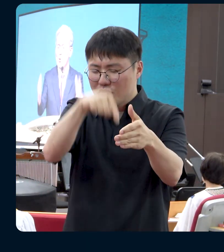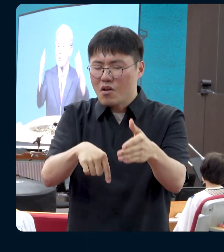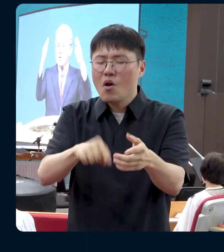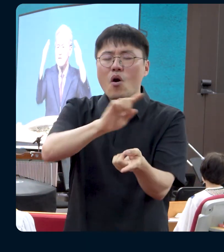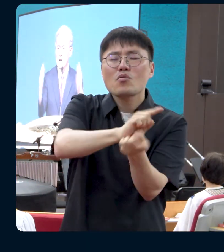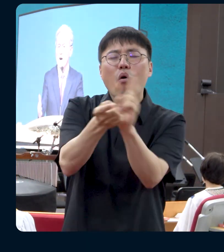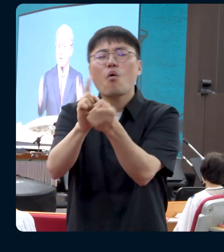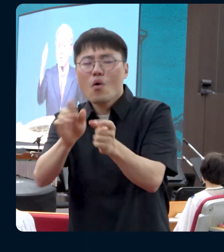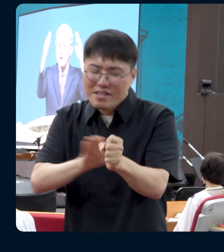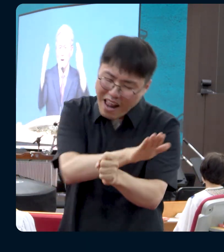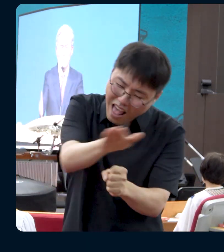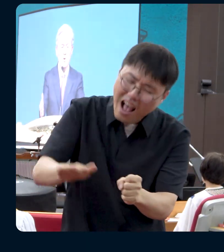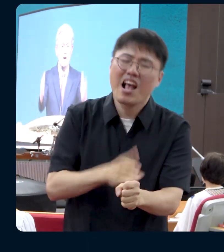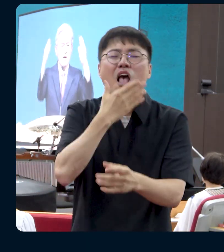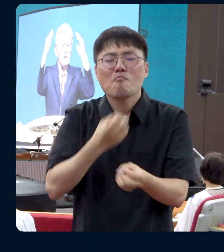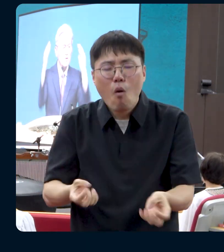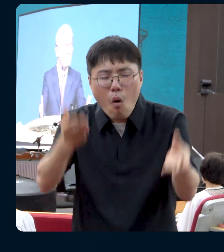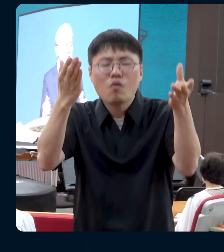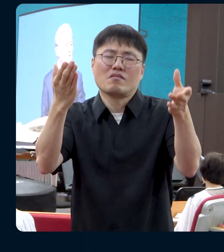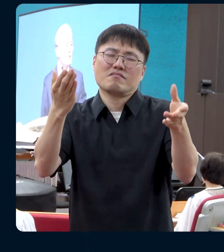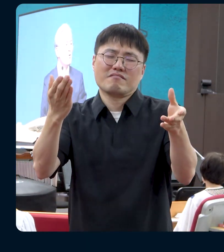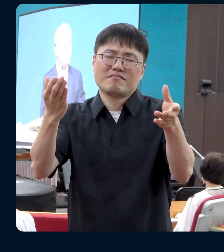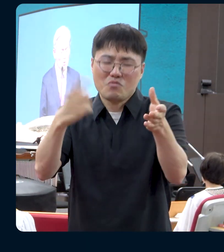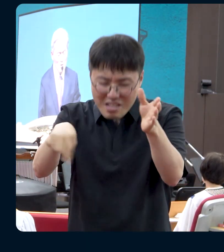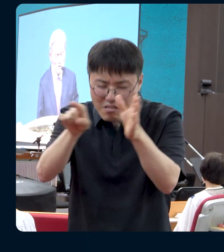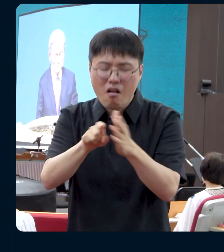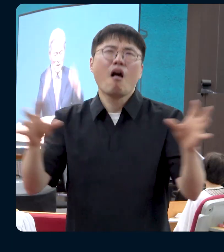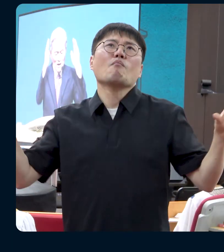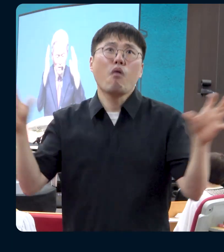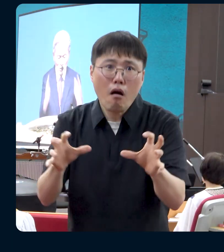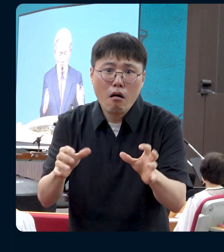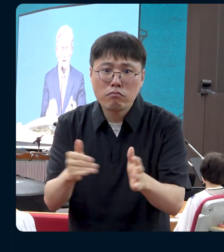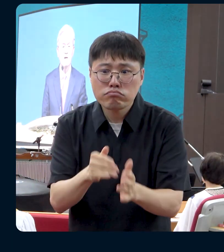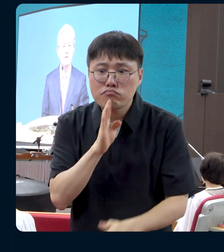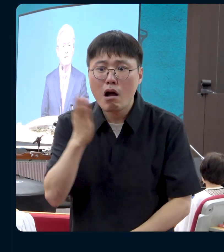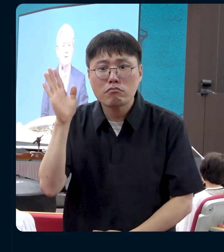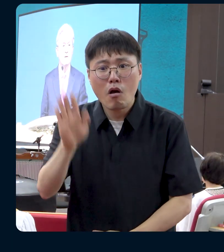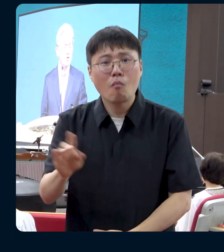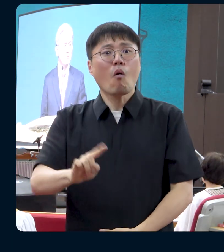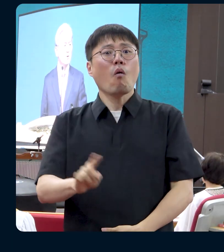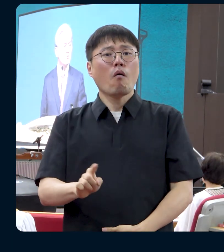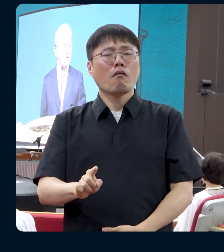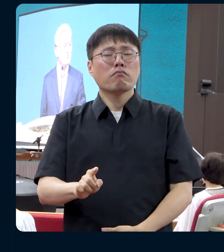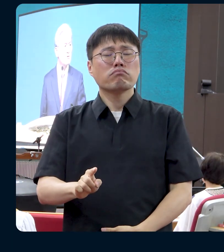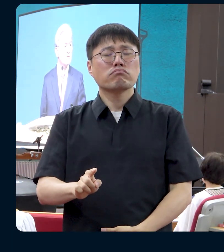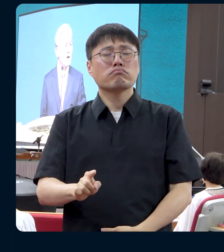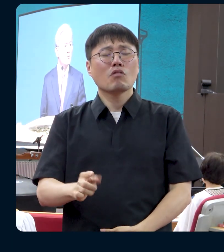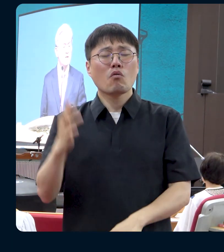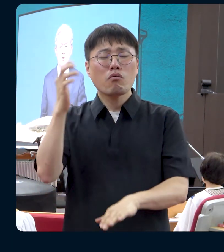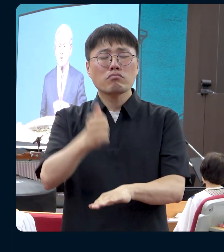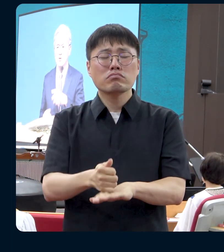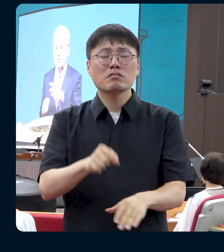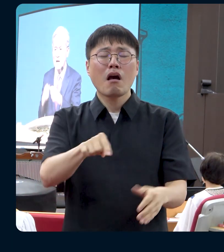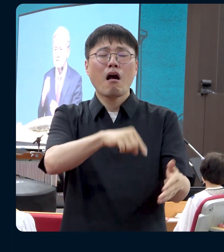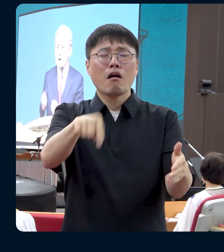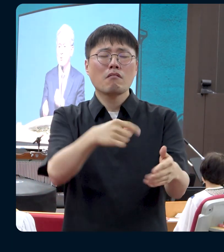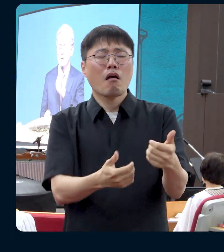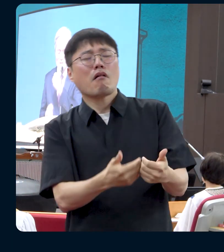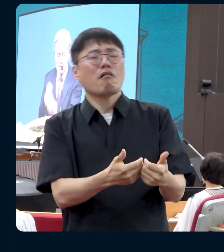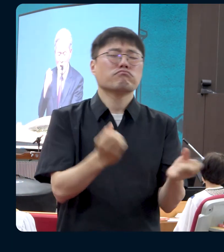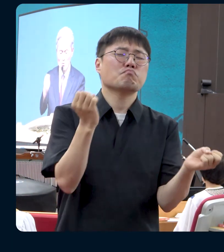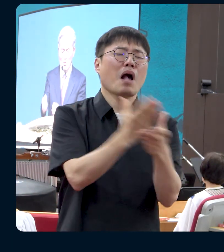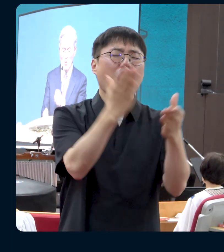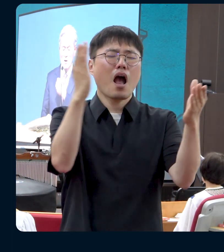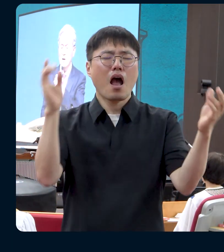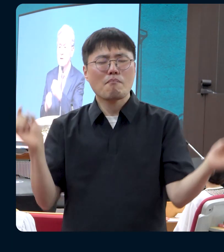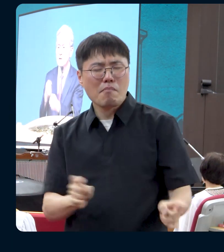가운데 서로 사랑하고 행복하게 정말 그러려고 모인 것인데, 그런데 그러지 못하고 결국 그 가운데서 서로